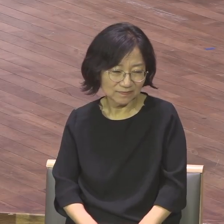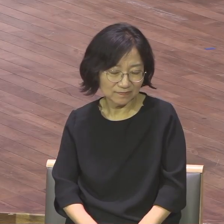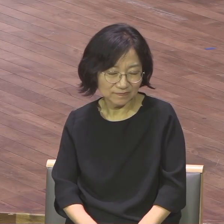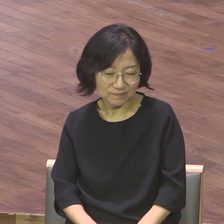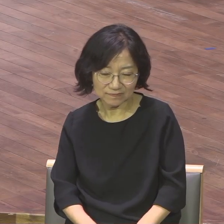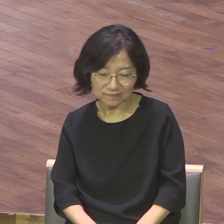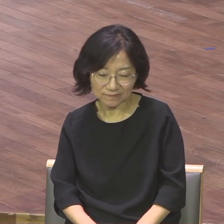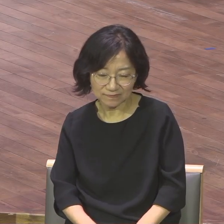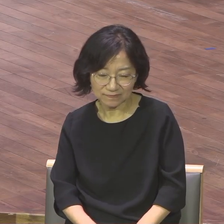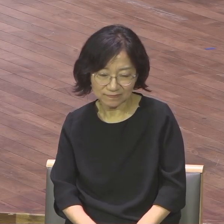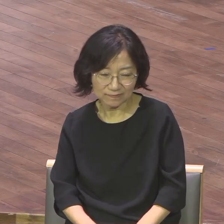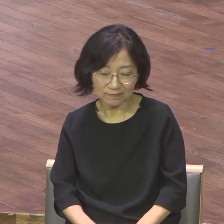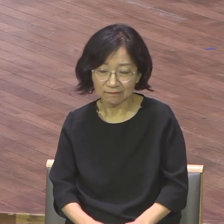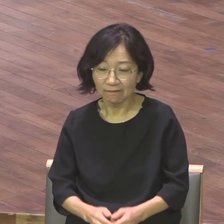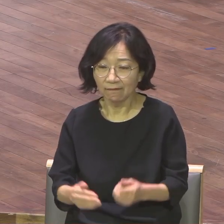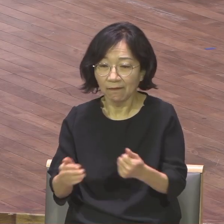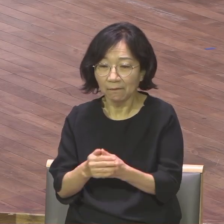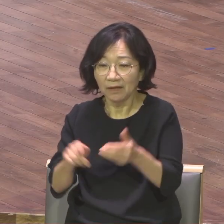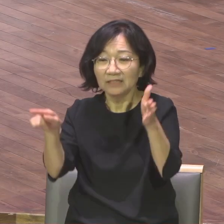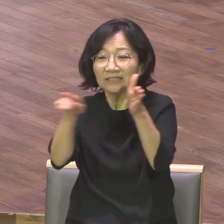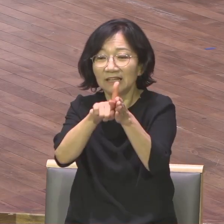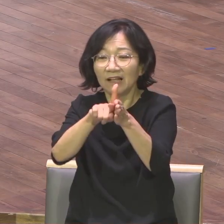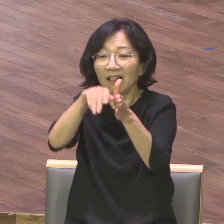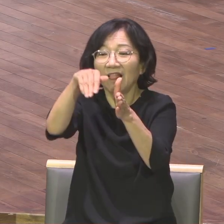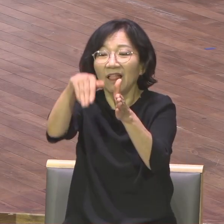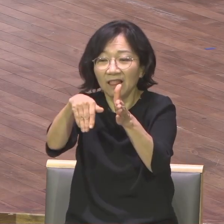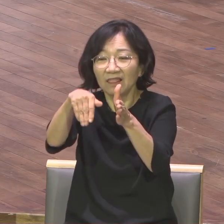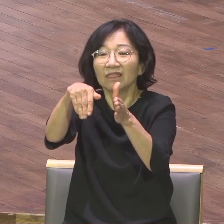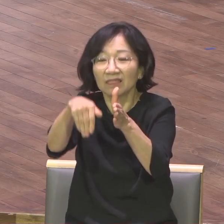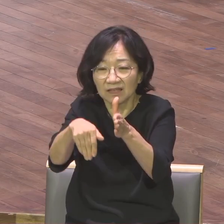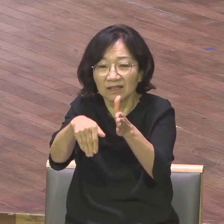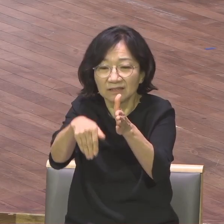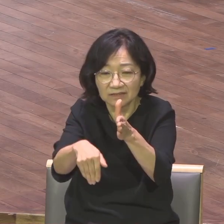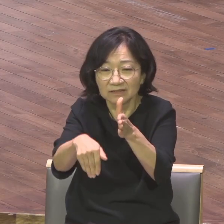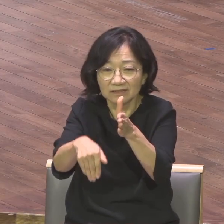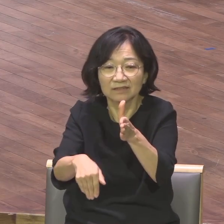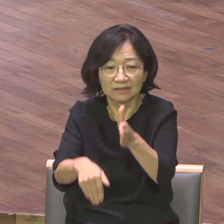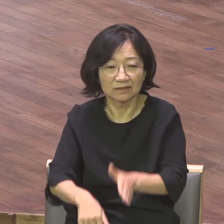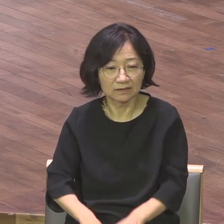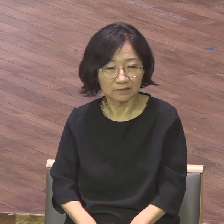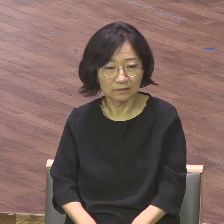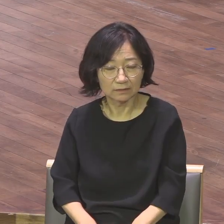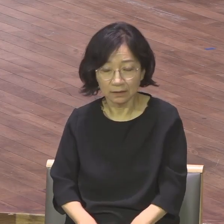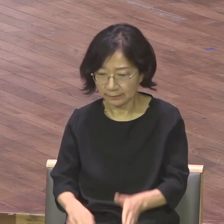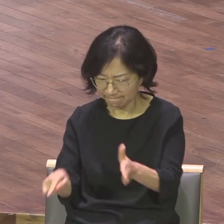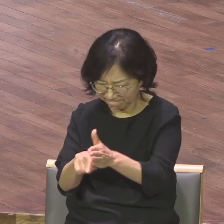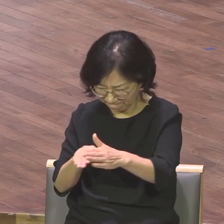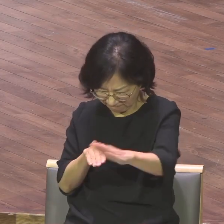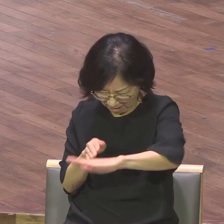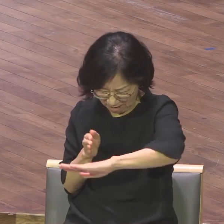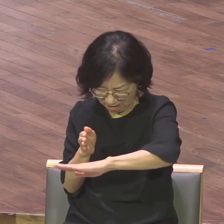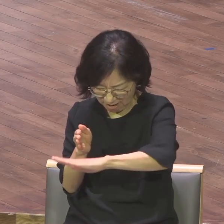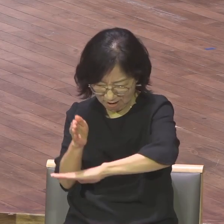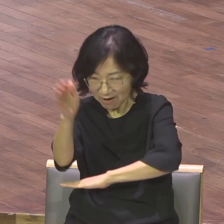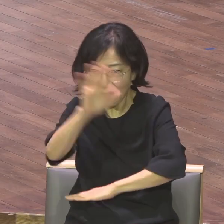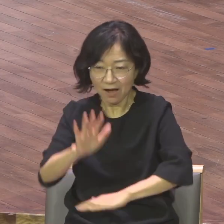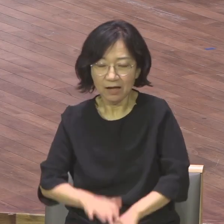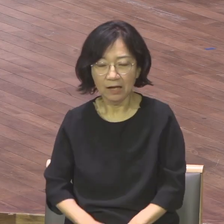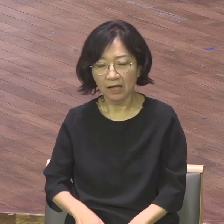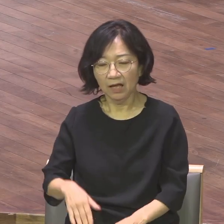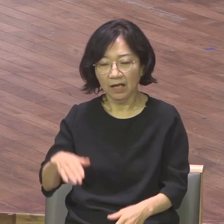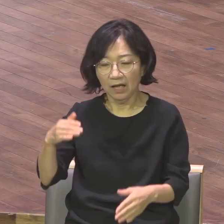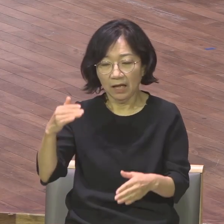그러니까 뭐요? 신앙이 마이너스지요. 플러스 성장이 아니라 마이너스 계속. 이게